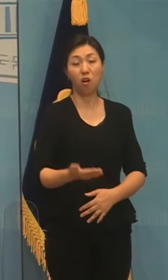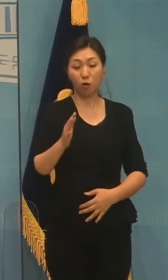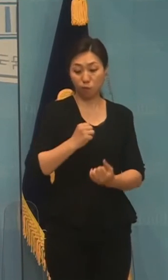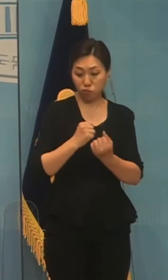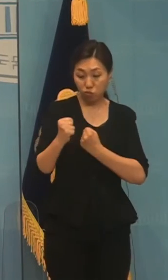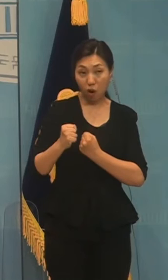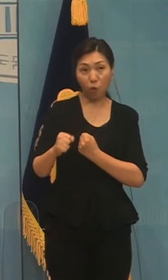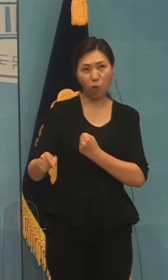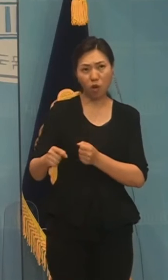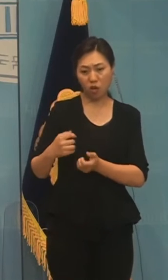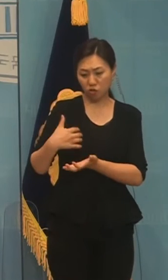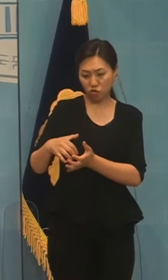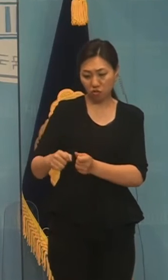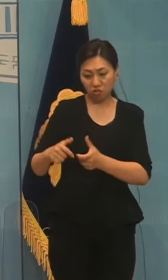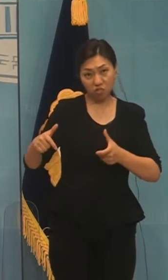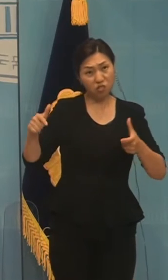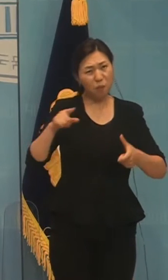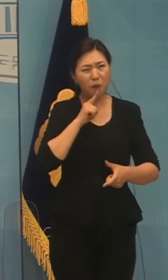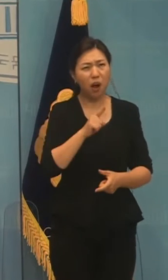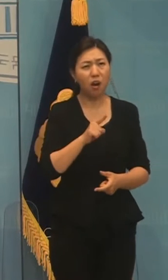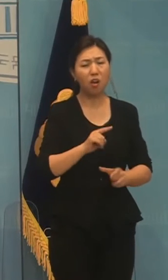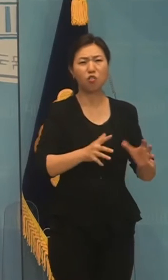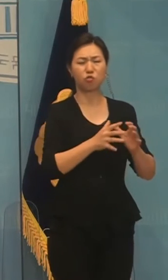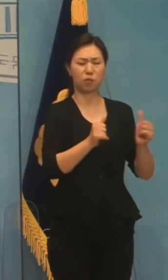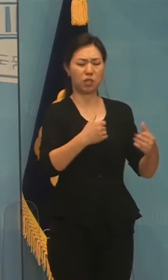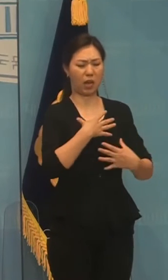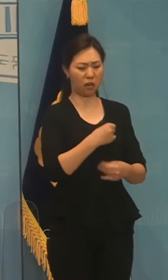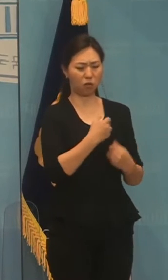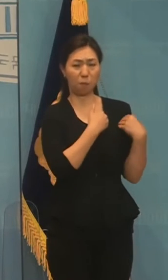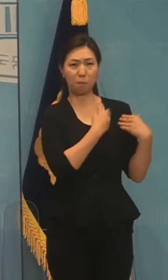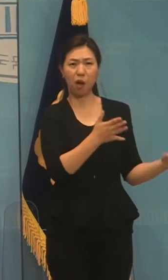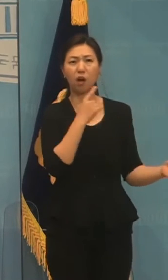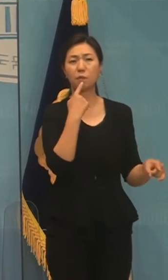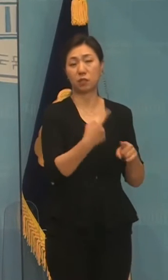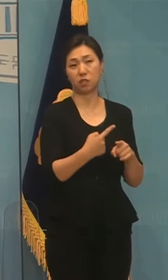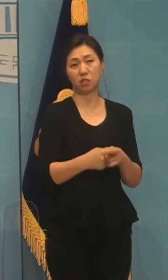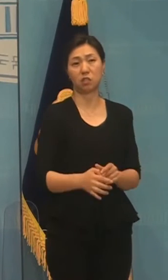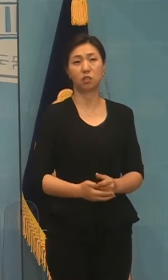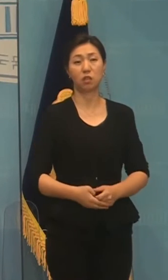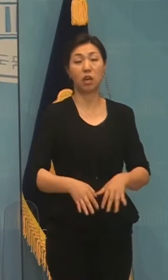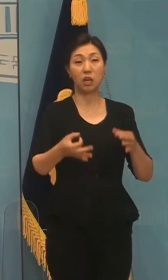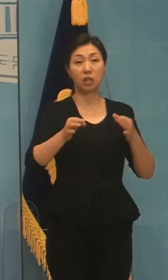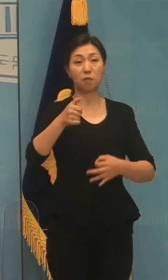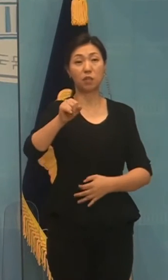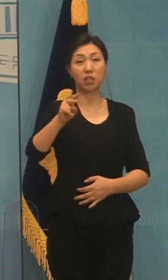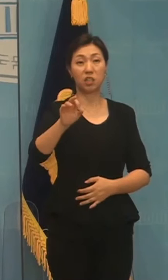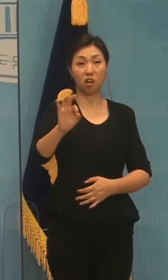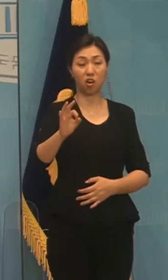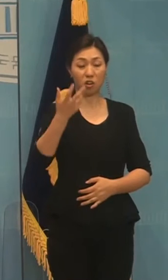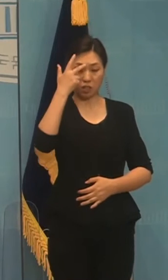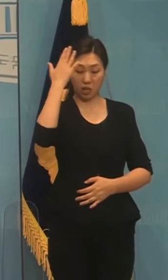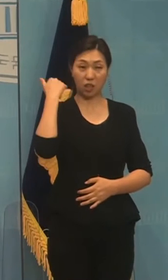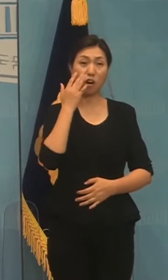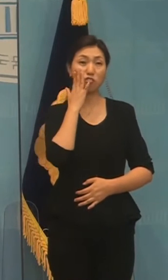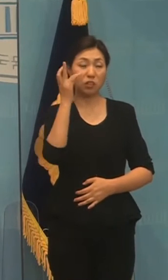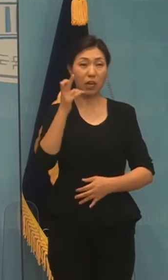안전을 내팽개치는 것입니다. 김기현 원내대표께서는 2015년 울산시장